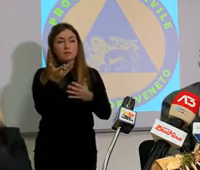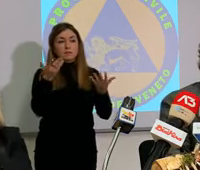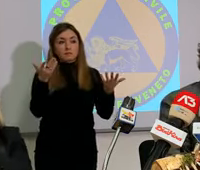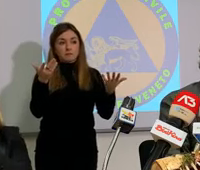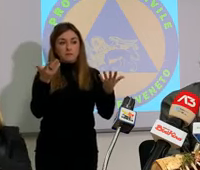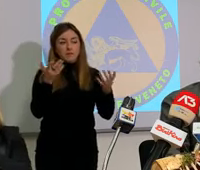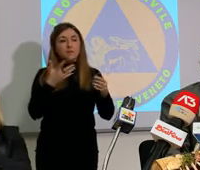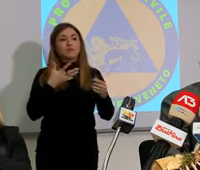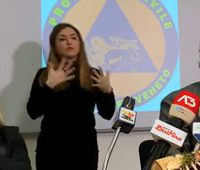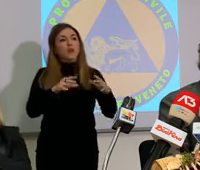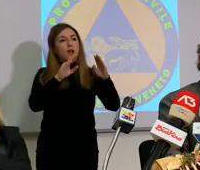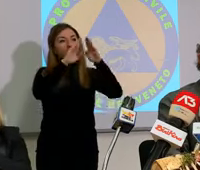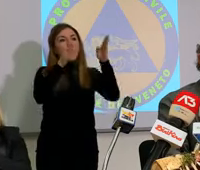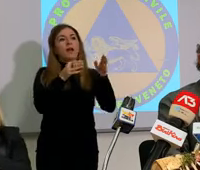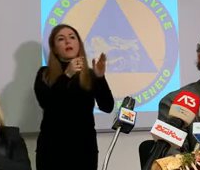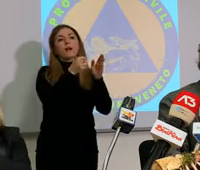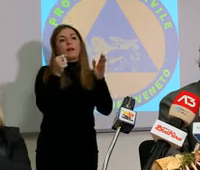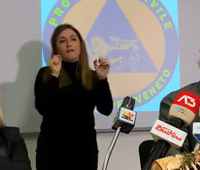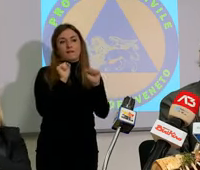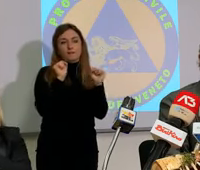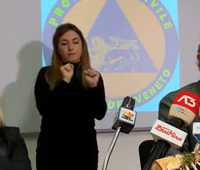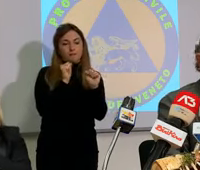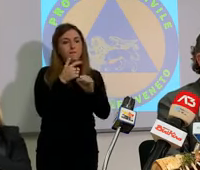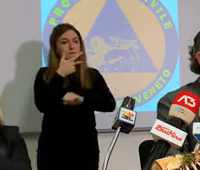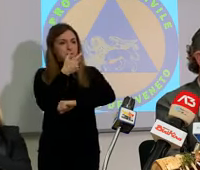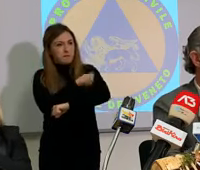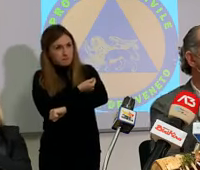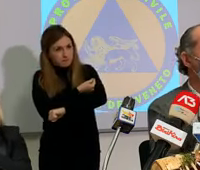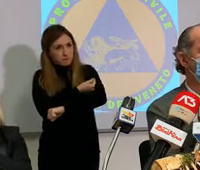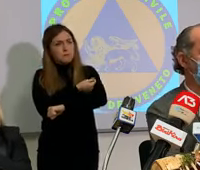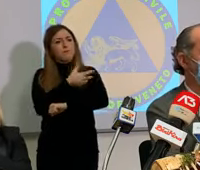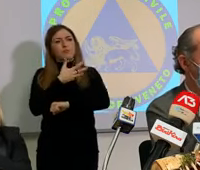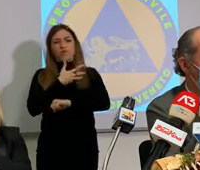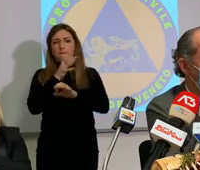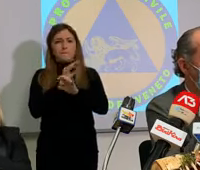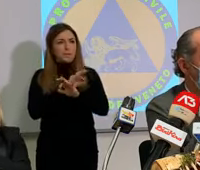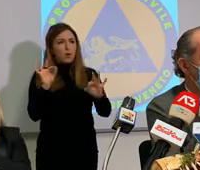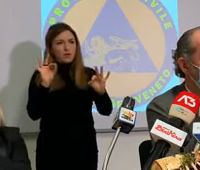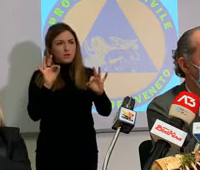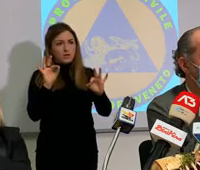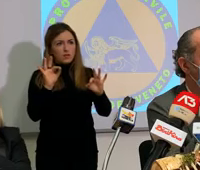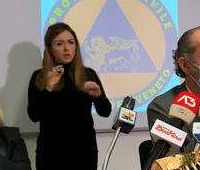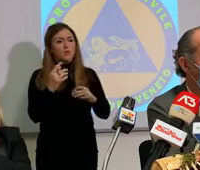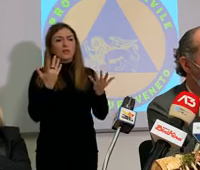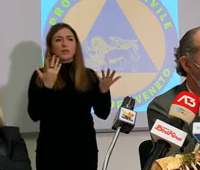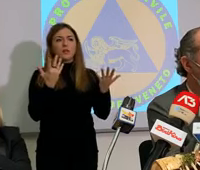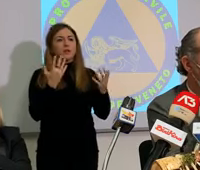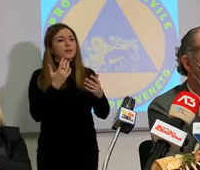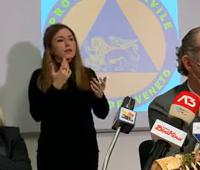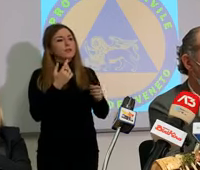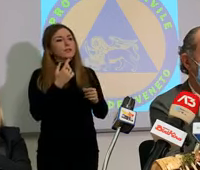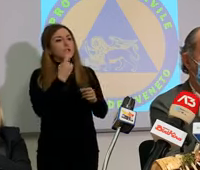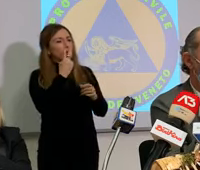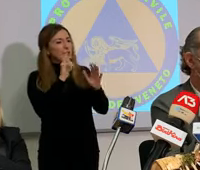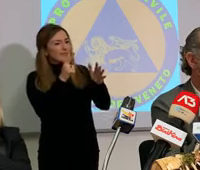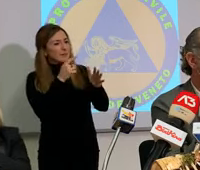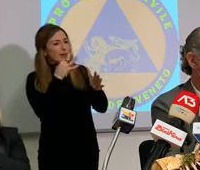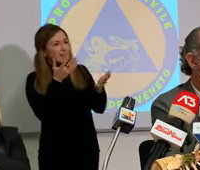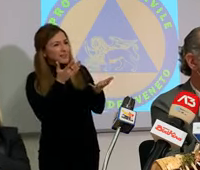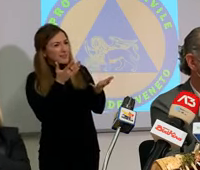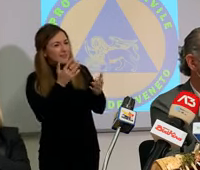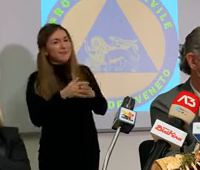già comprati le siringhe guardate sembrava facile si fa